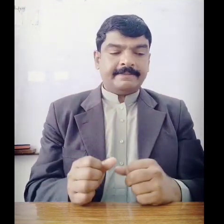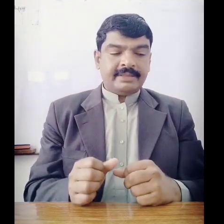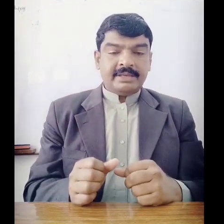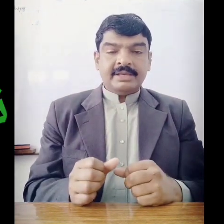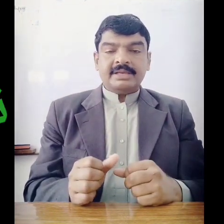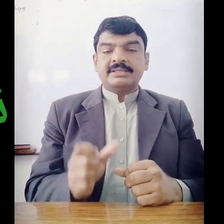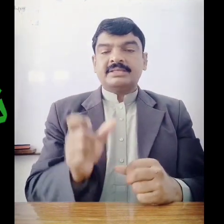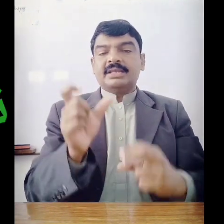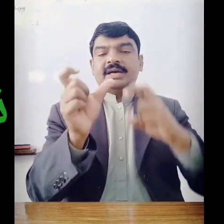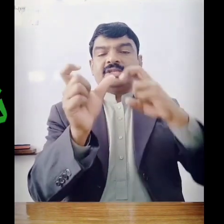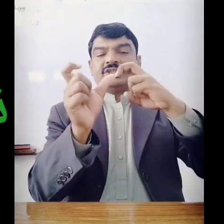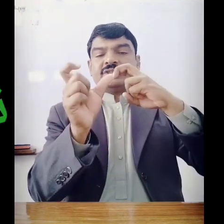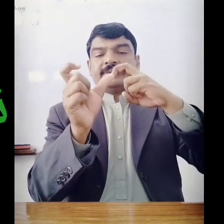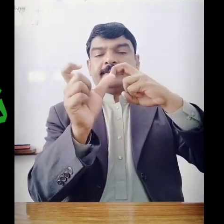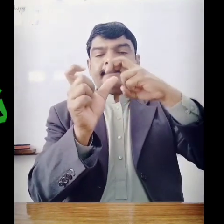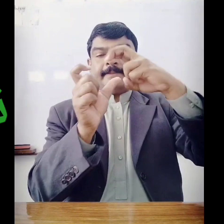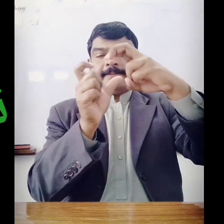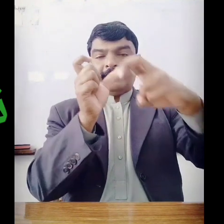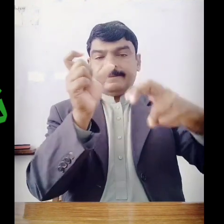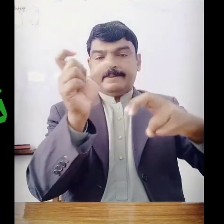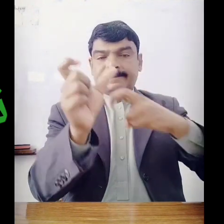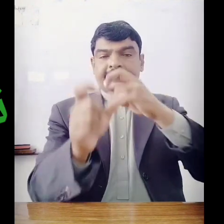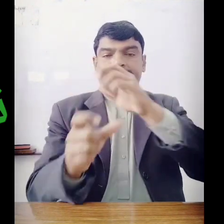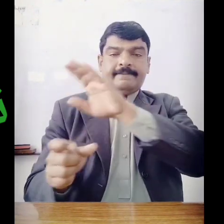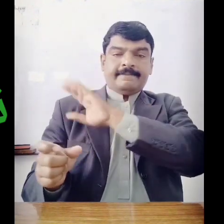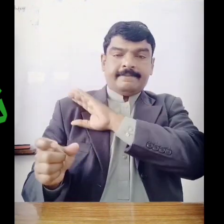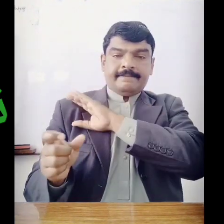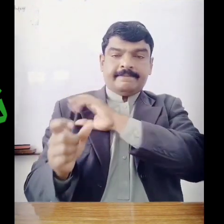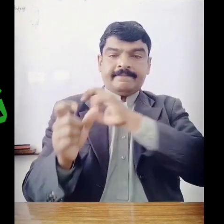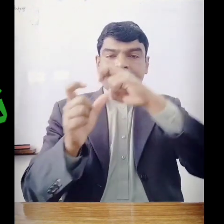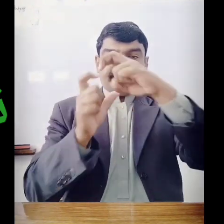ज़ीक़ात। ज़िलहज,